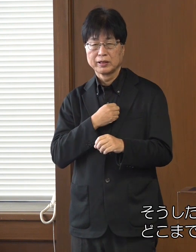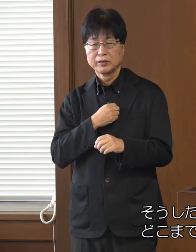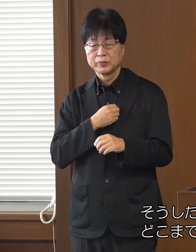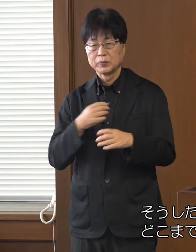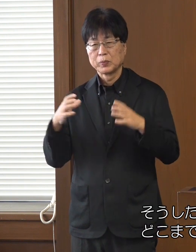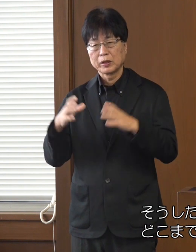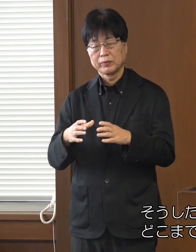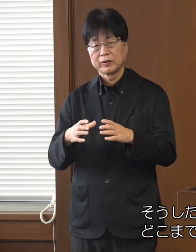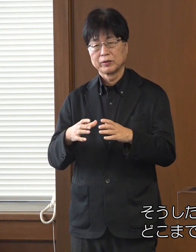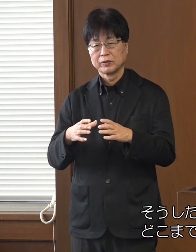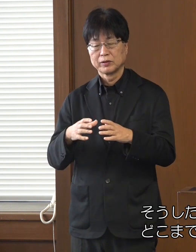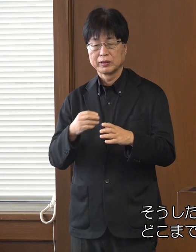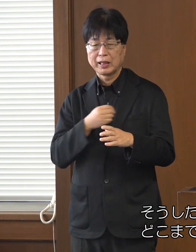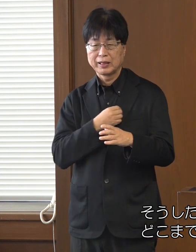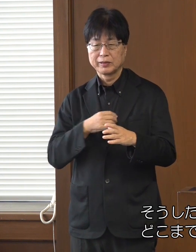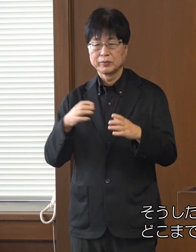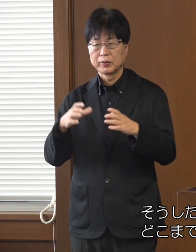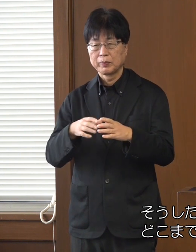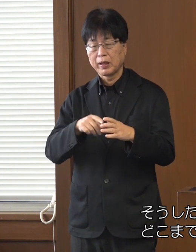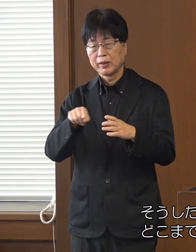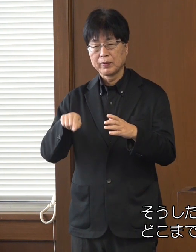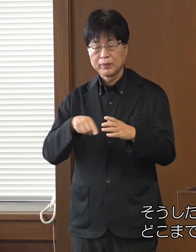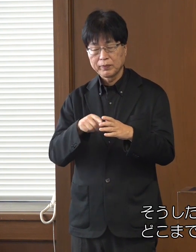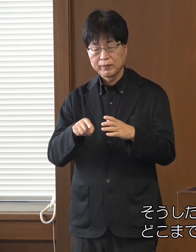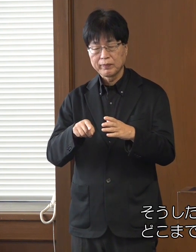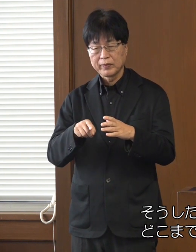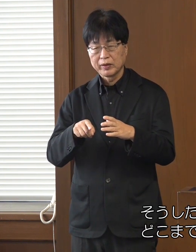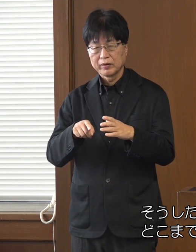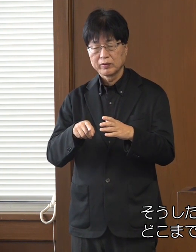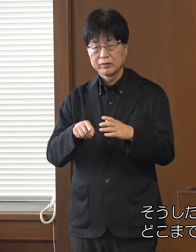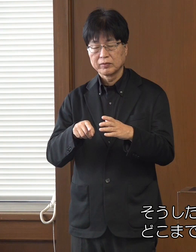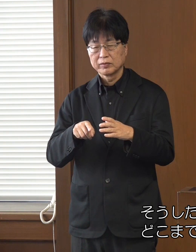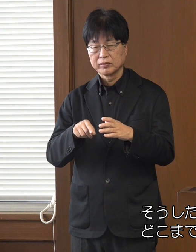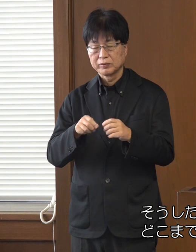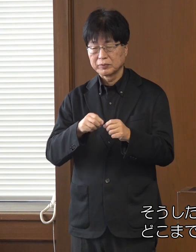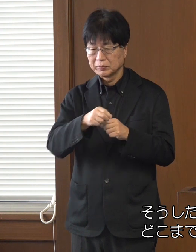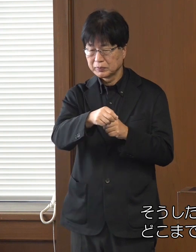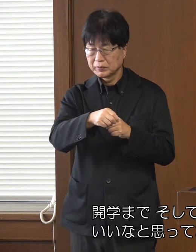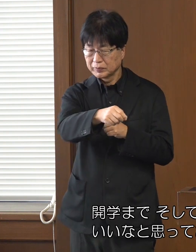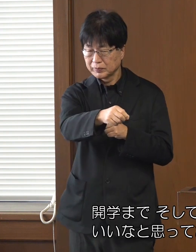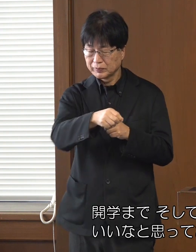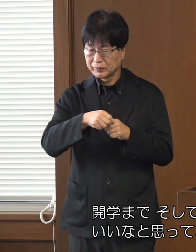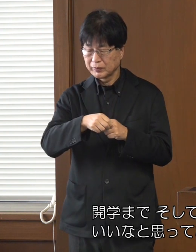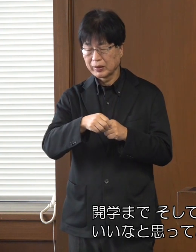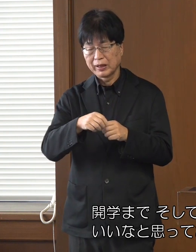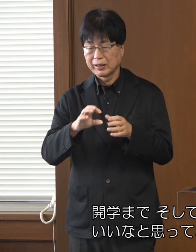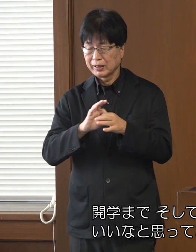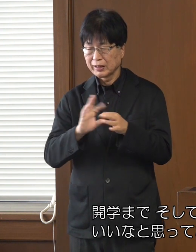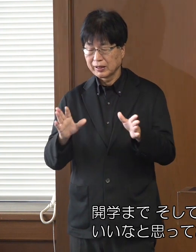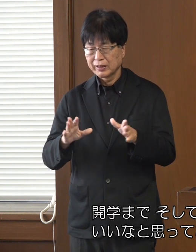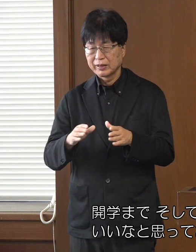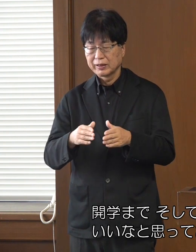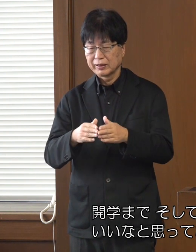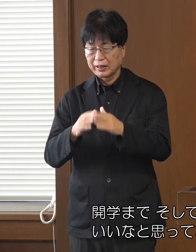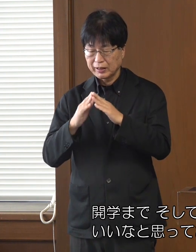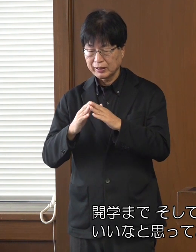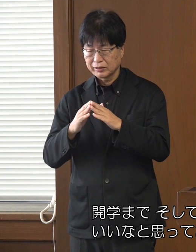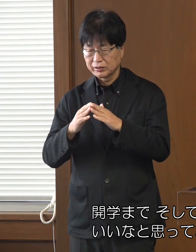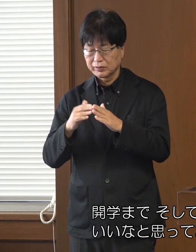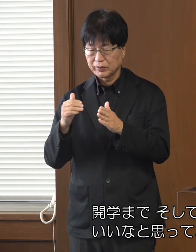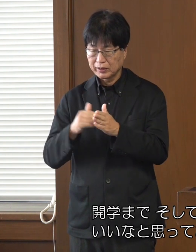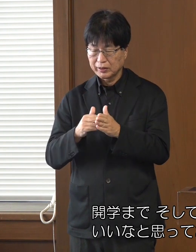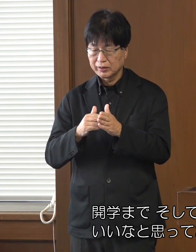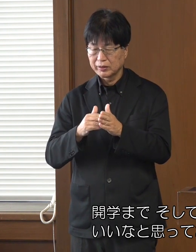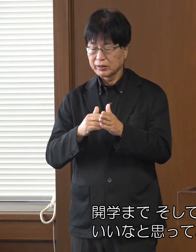したメンバーの皆さん方はそのどこまでということではなくて、もう開学まで、そして開学以降も